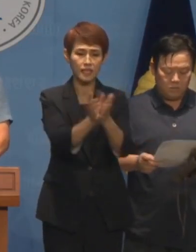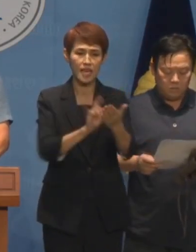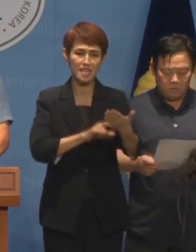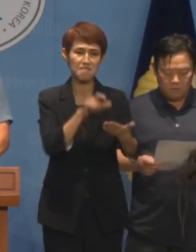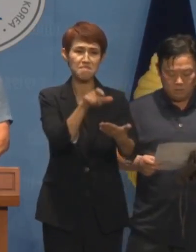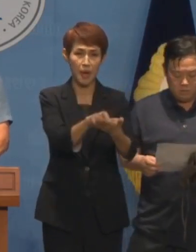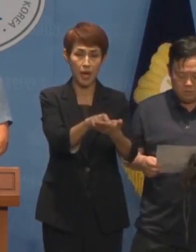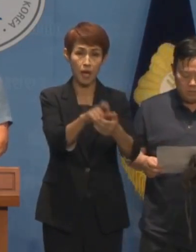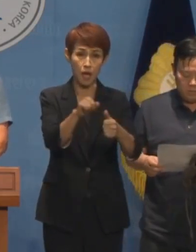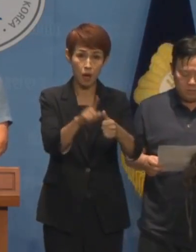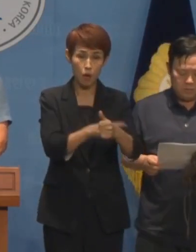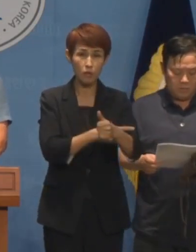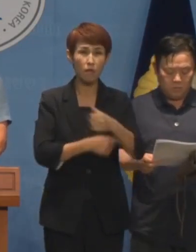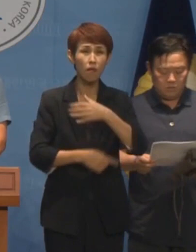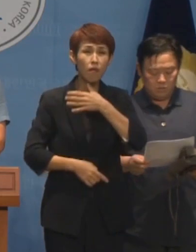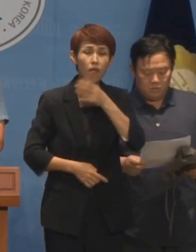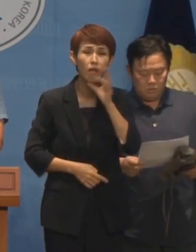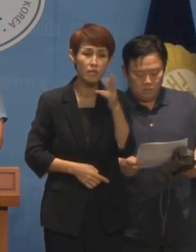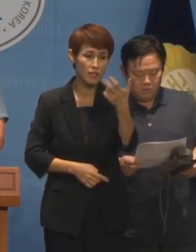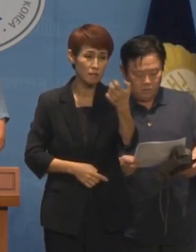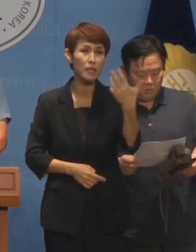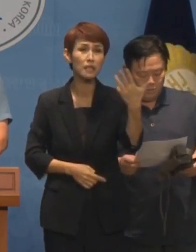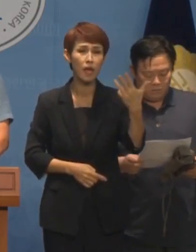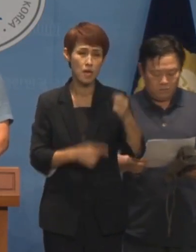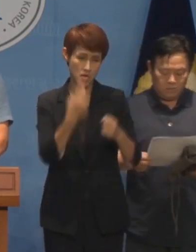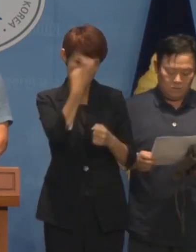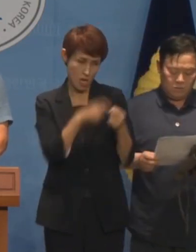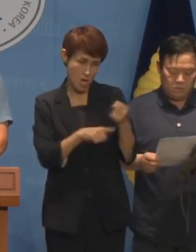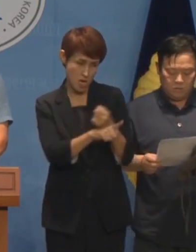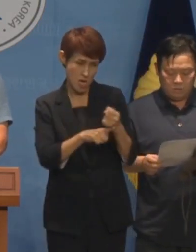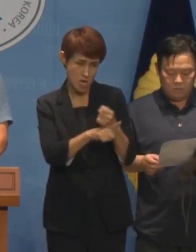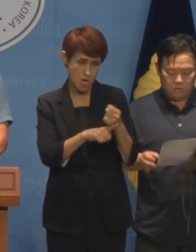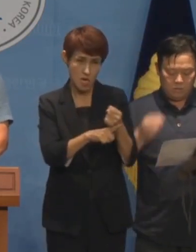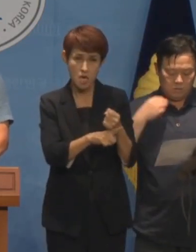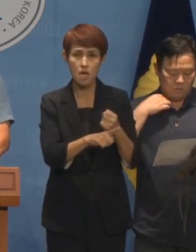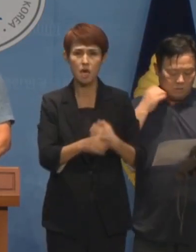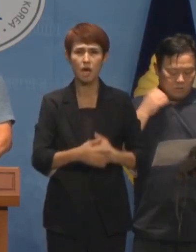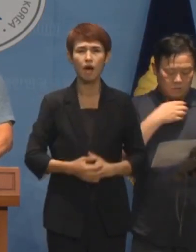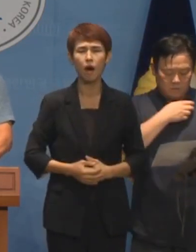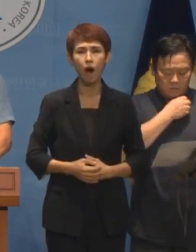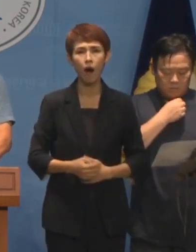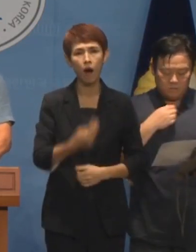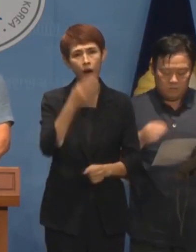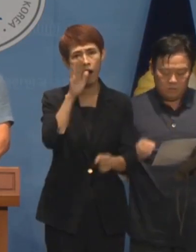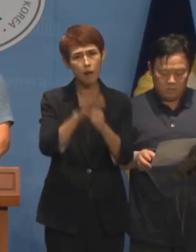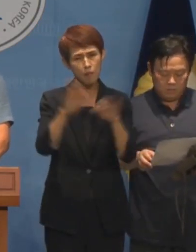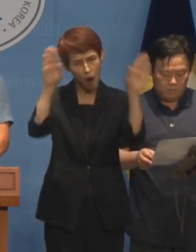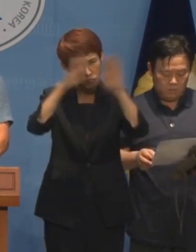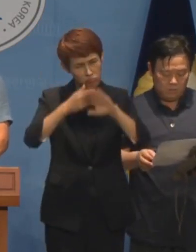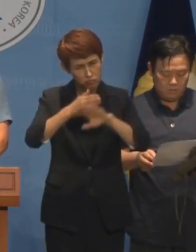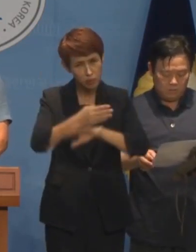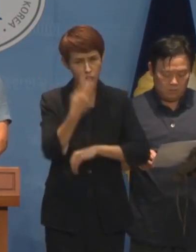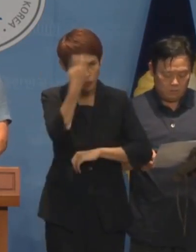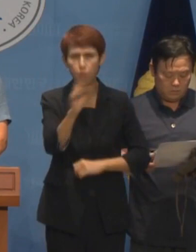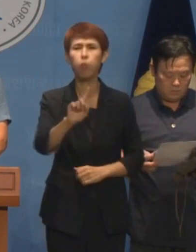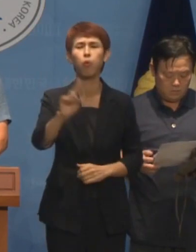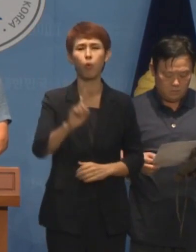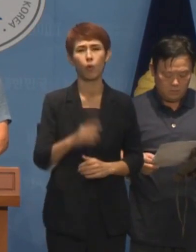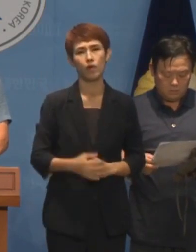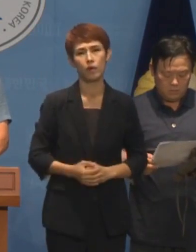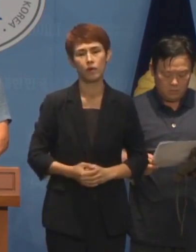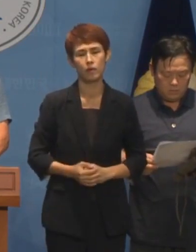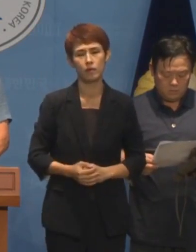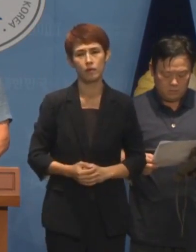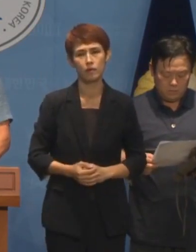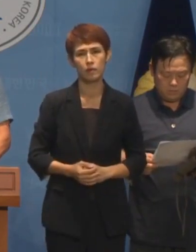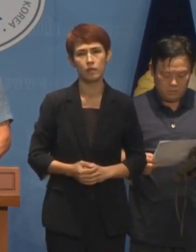조사를 했습니다. 저는 도대체 밤 11시까지 조사할 게 뭐가 있는지 기가 막힐 노릇이고요. 그리고 많은 분들이 저에게